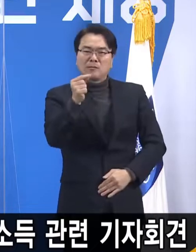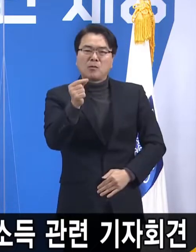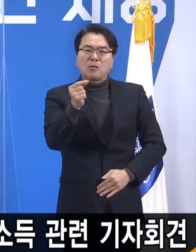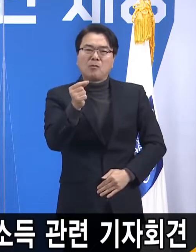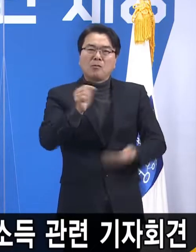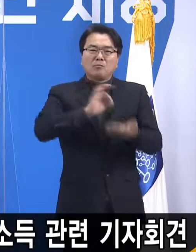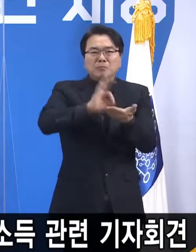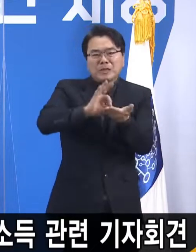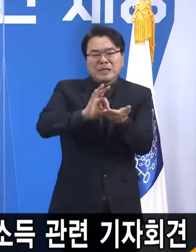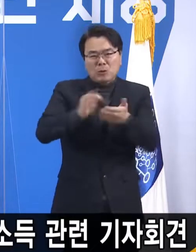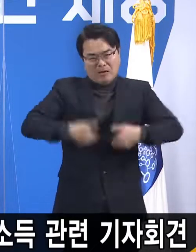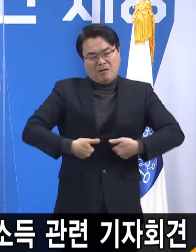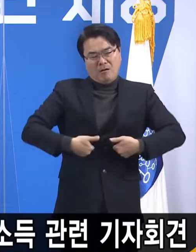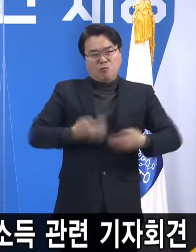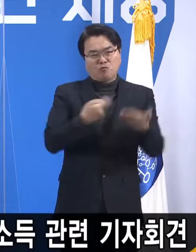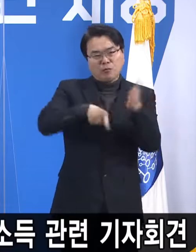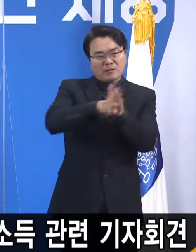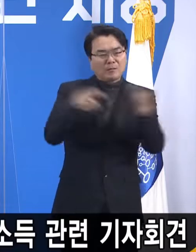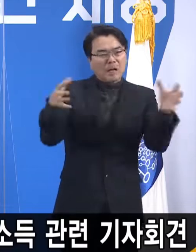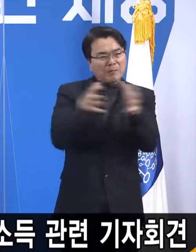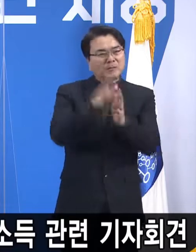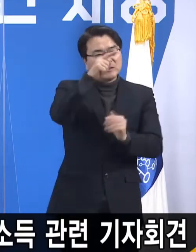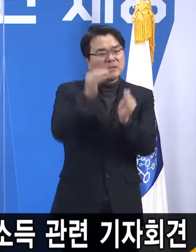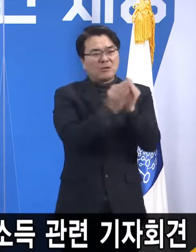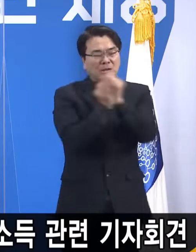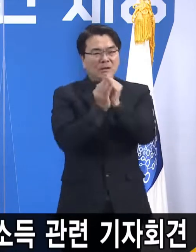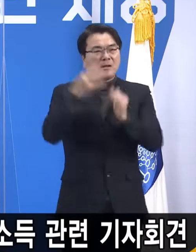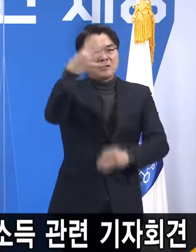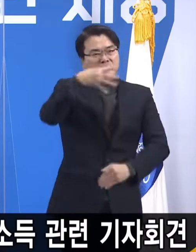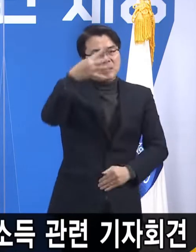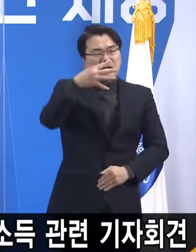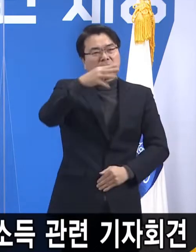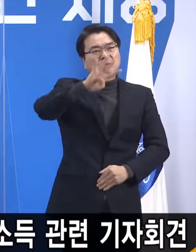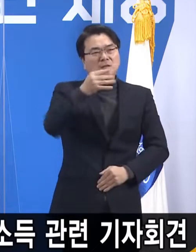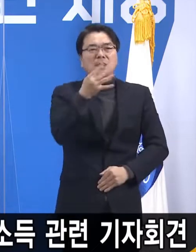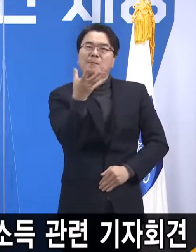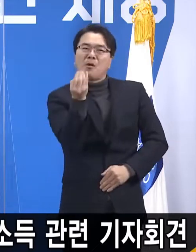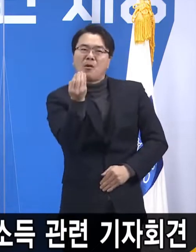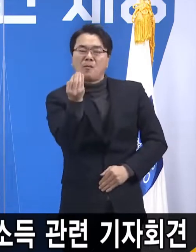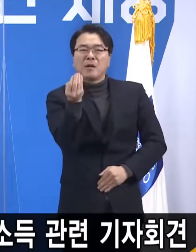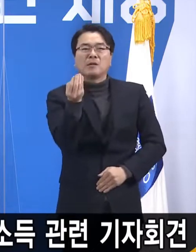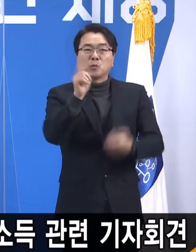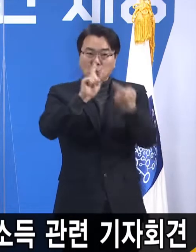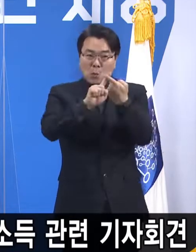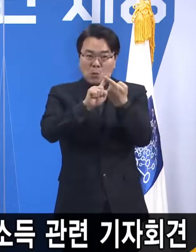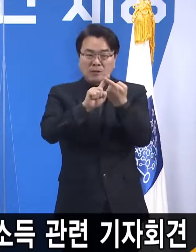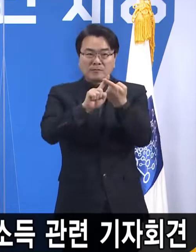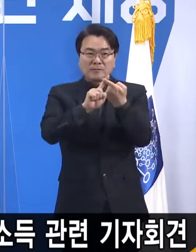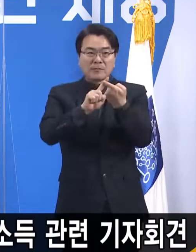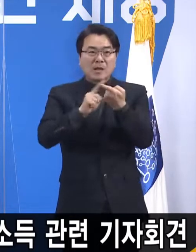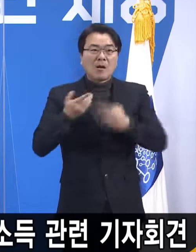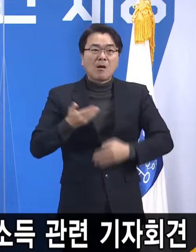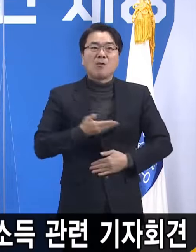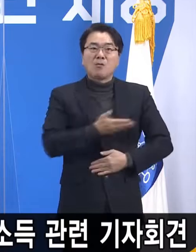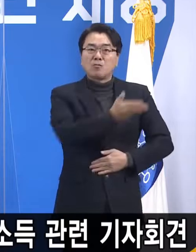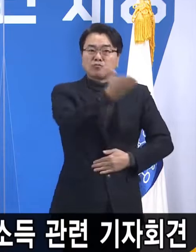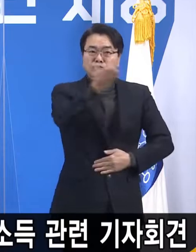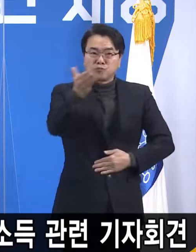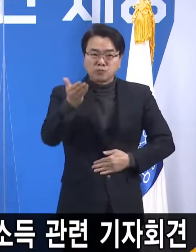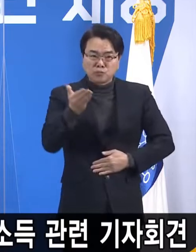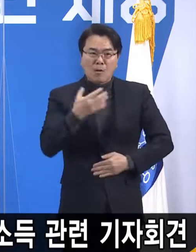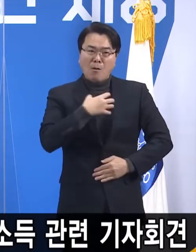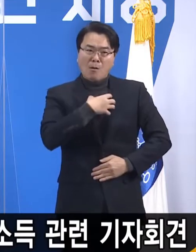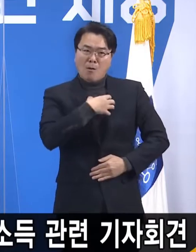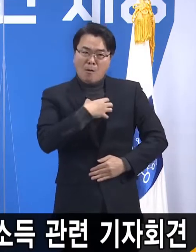경비 37억 원 등 1조 4,035억 원의 재원은 우리 시민들께서,